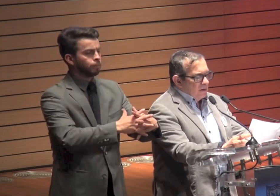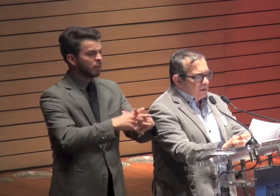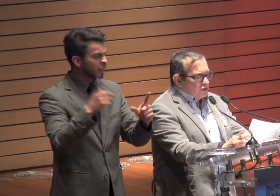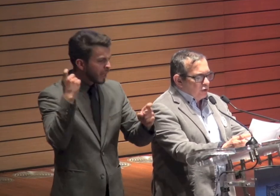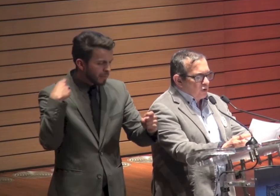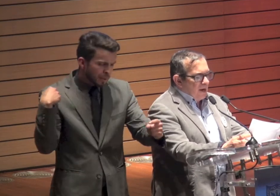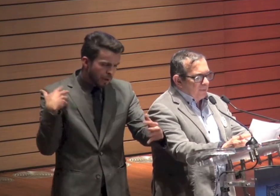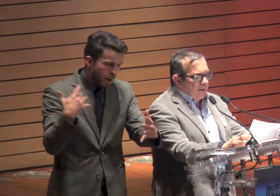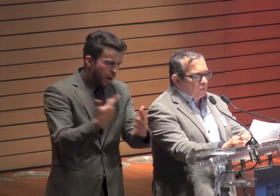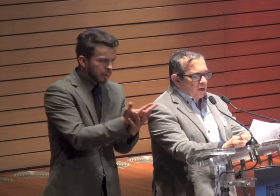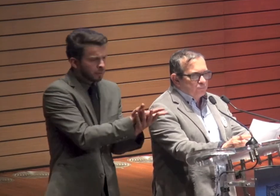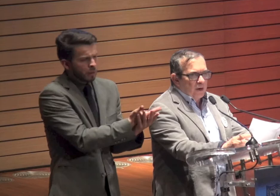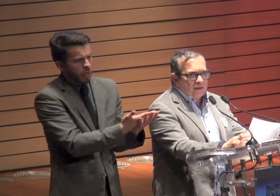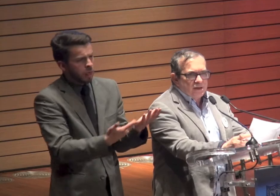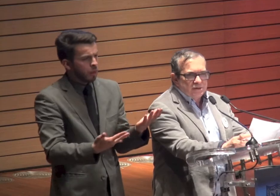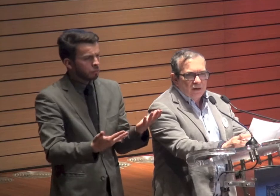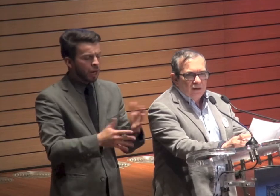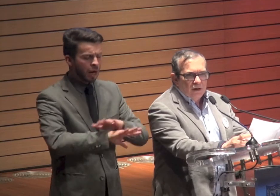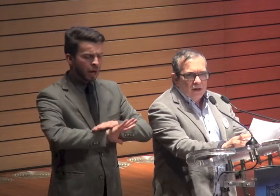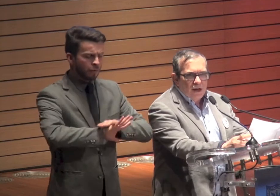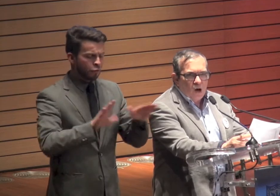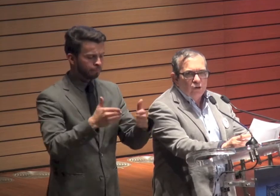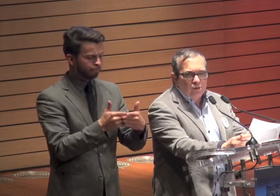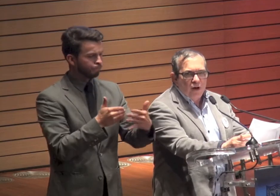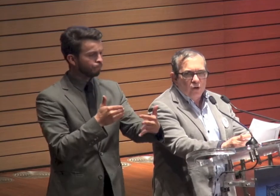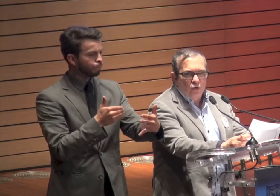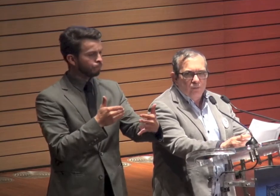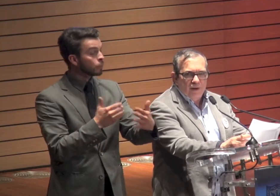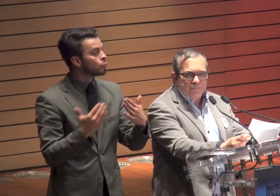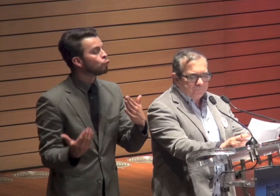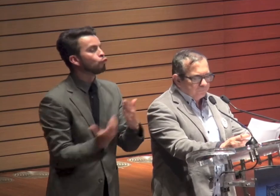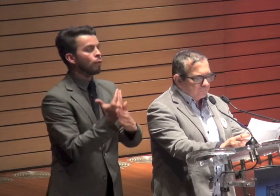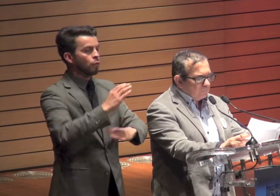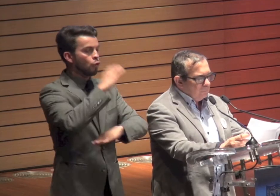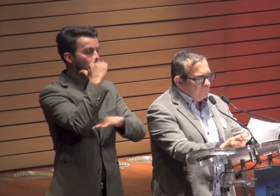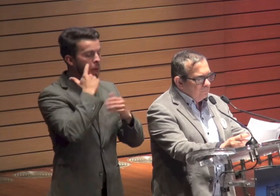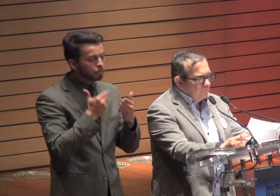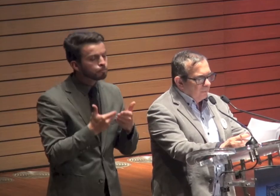sangre, sino que abrimos las puertas a una nueva Colombia.